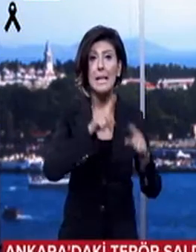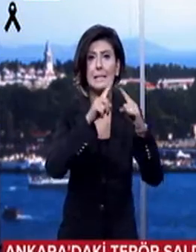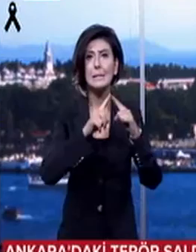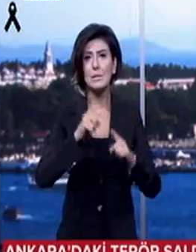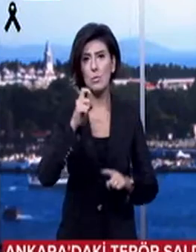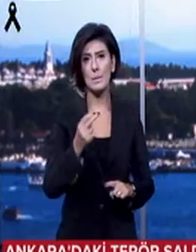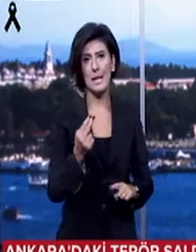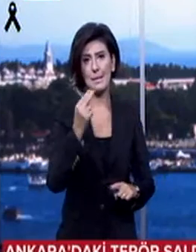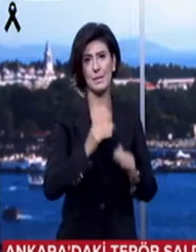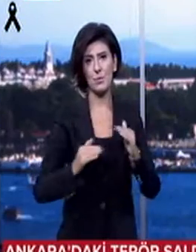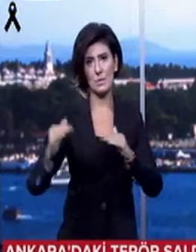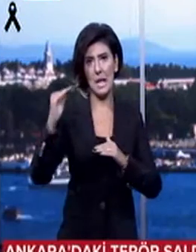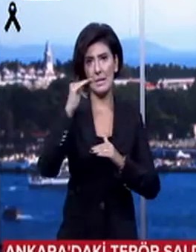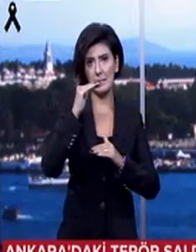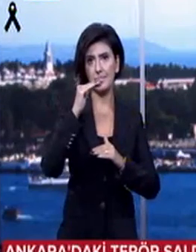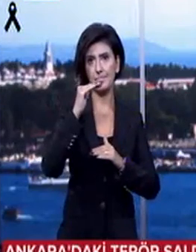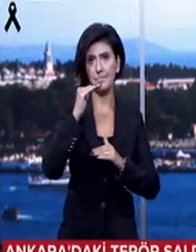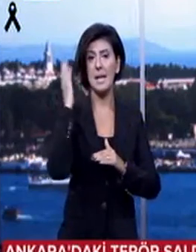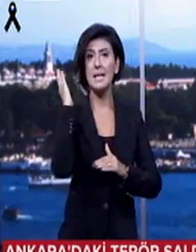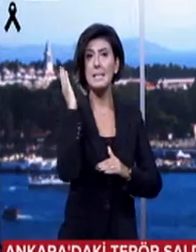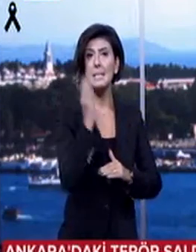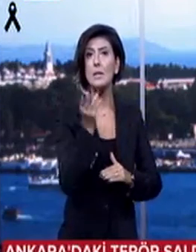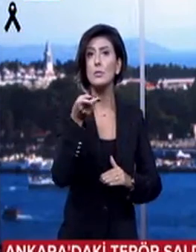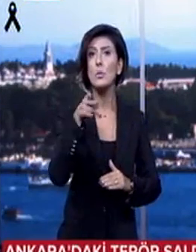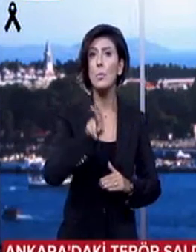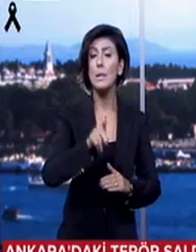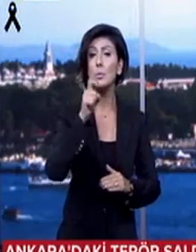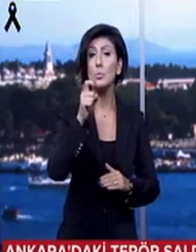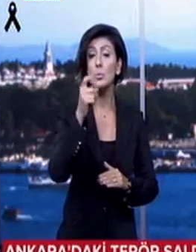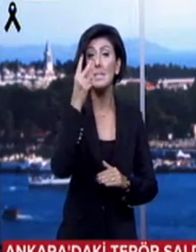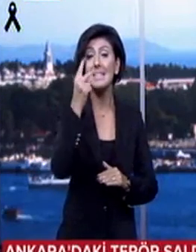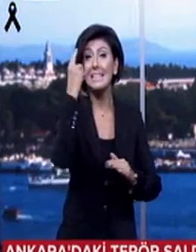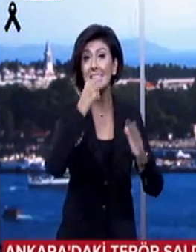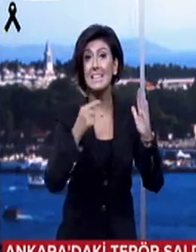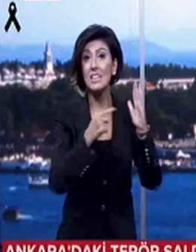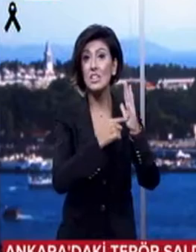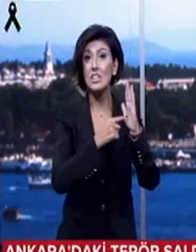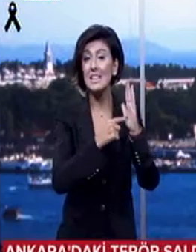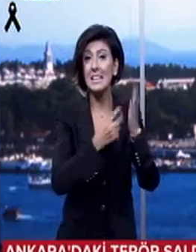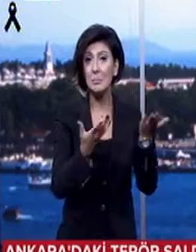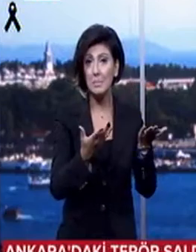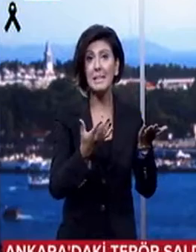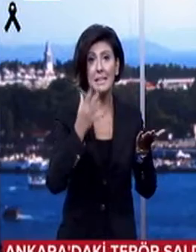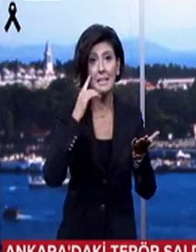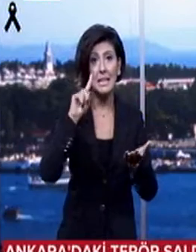sayısı 97'ye yükseldi. Saldırıda hayatını kaybeden 92 kişinin kimlik tespiti ve